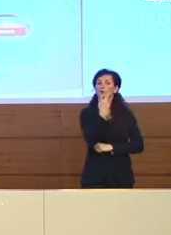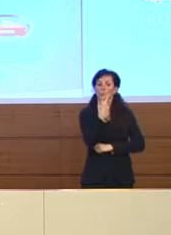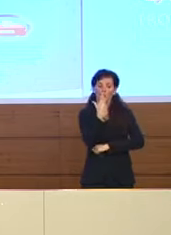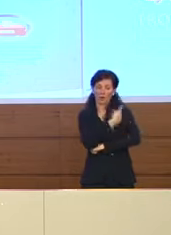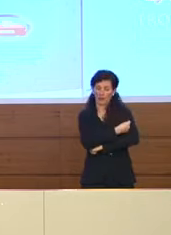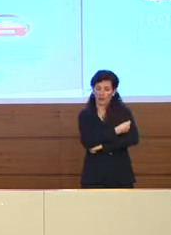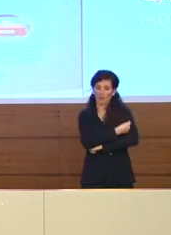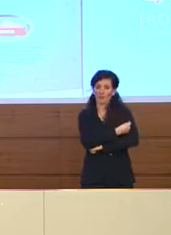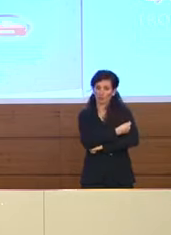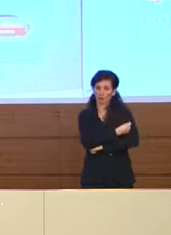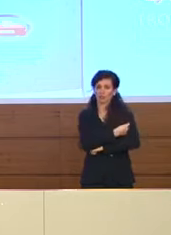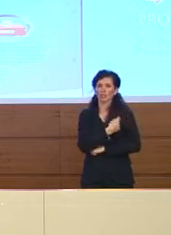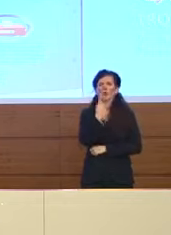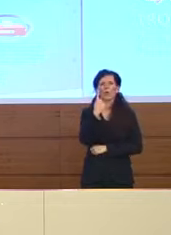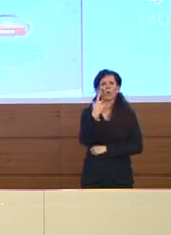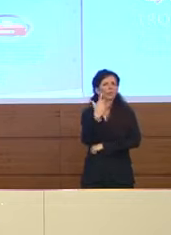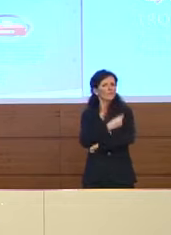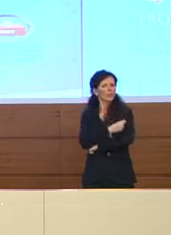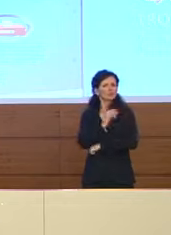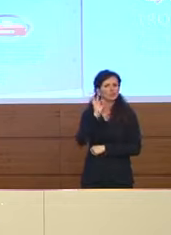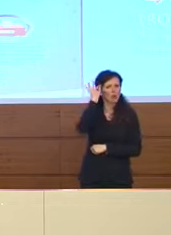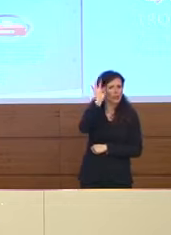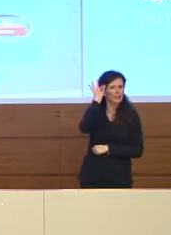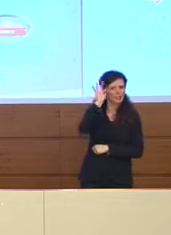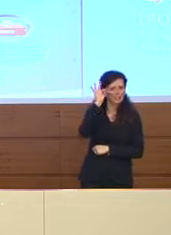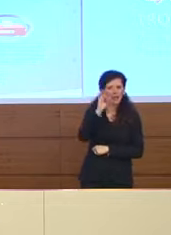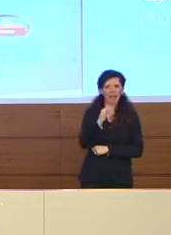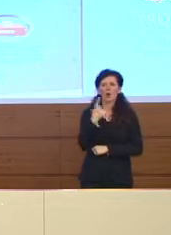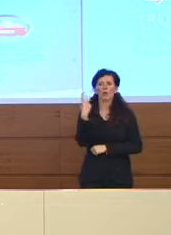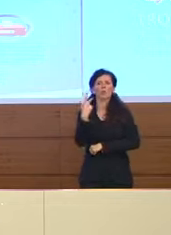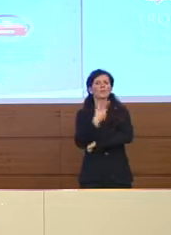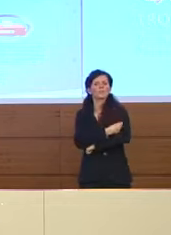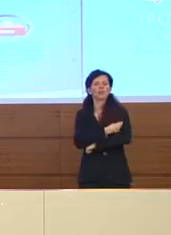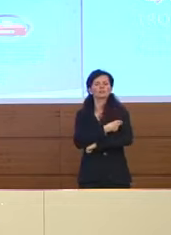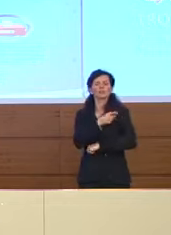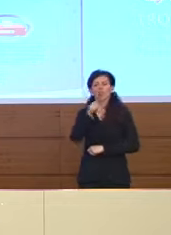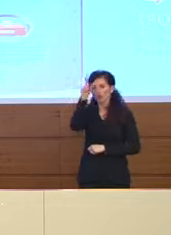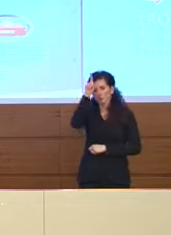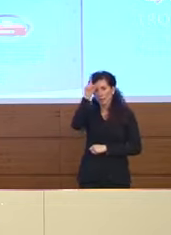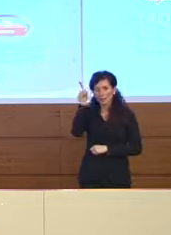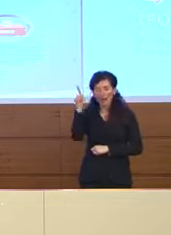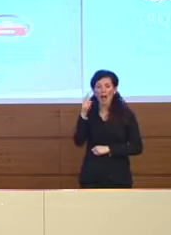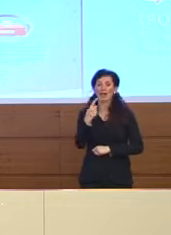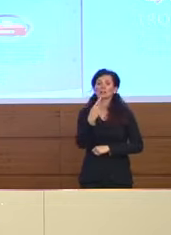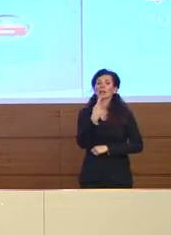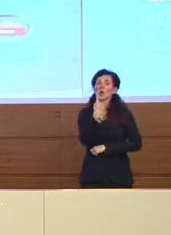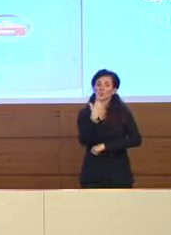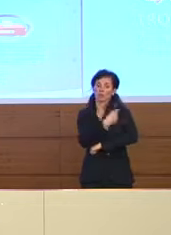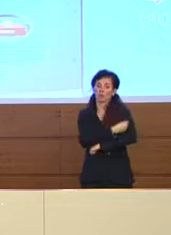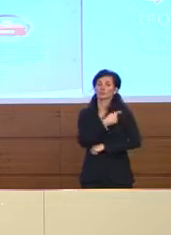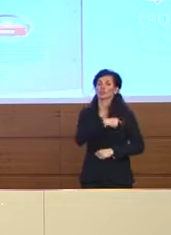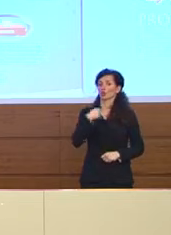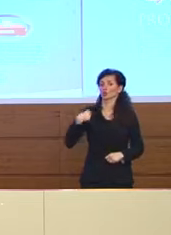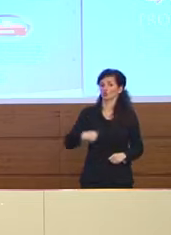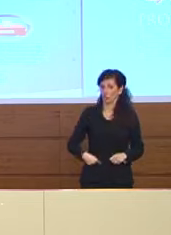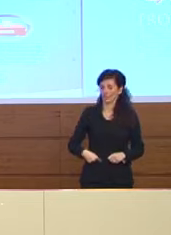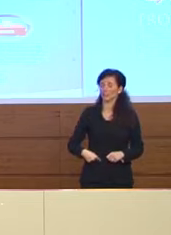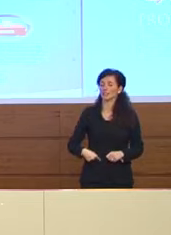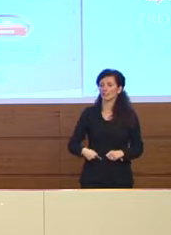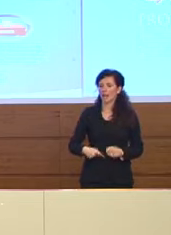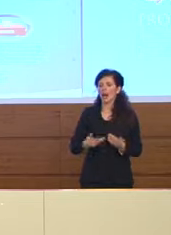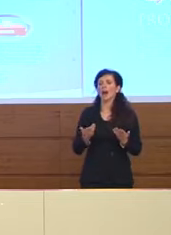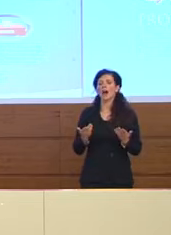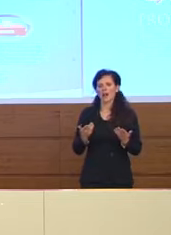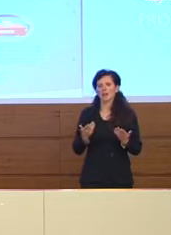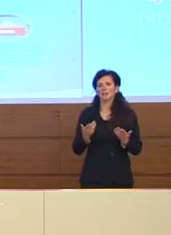a 1 in germania e uno in cina vi è una fase avanzata